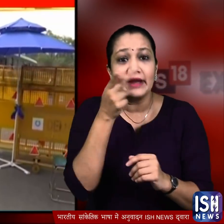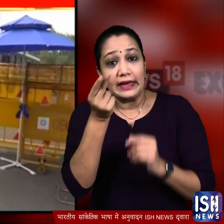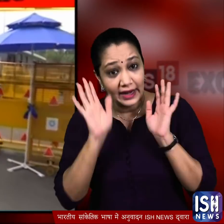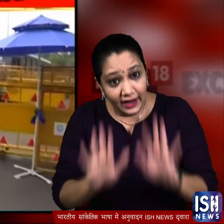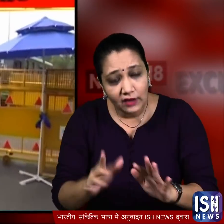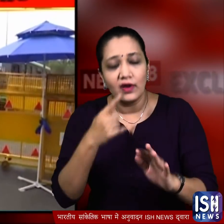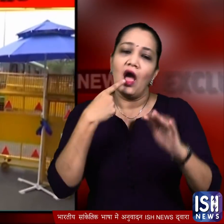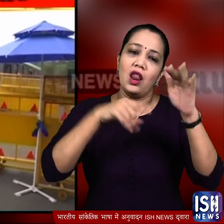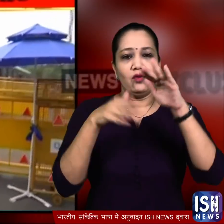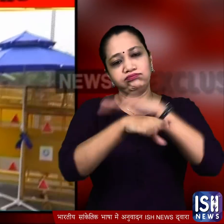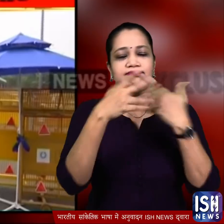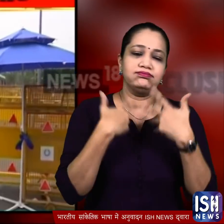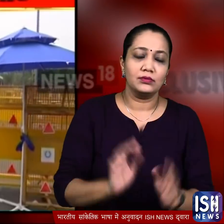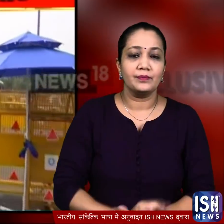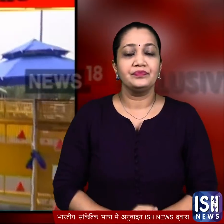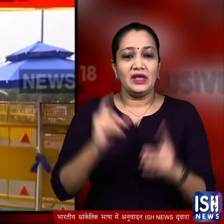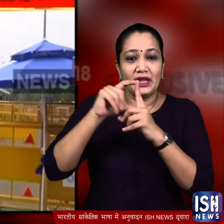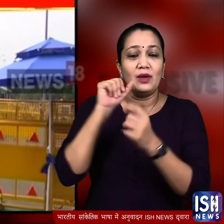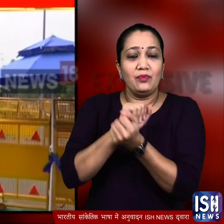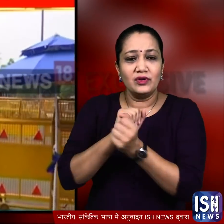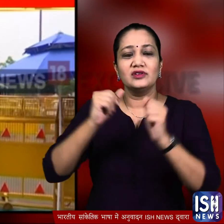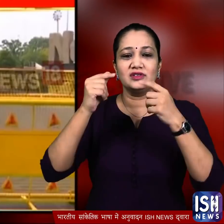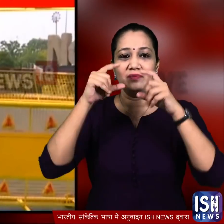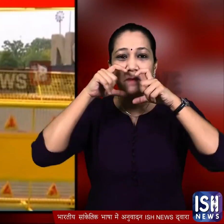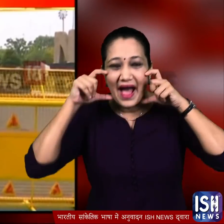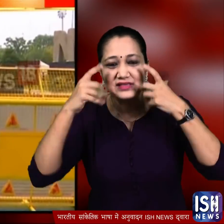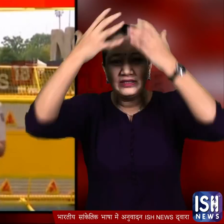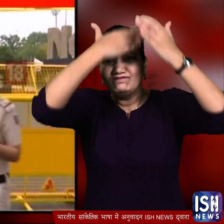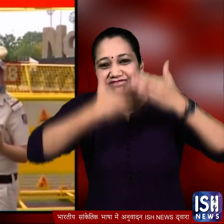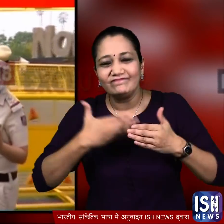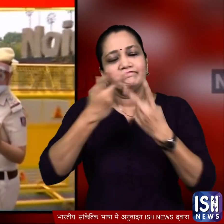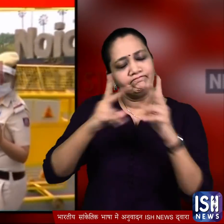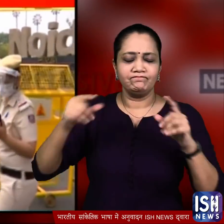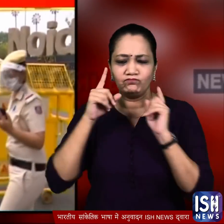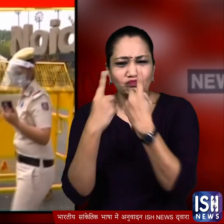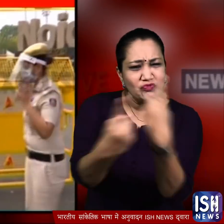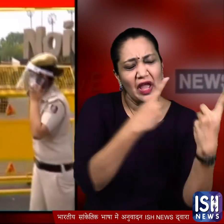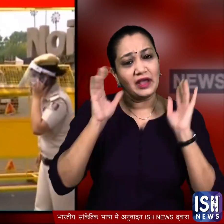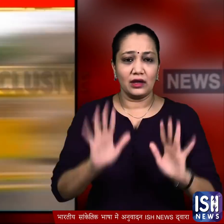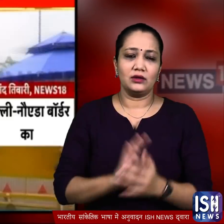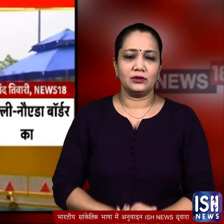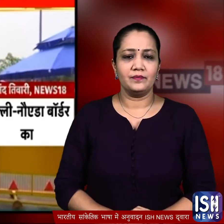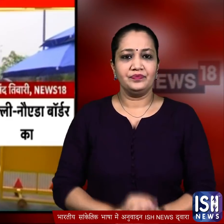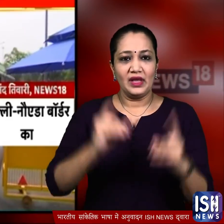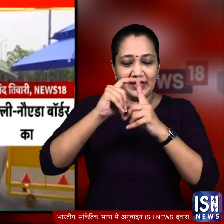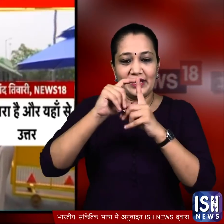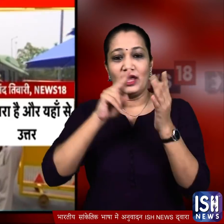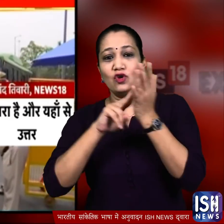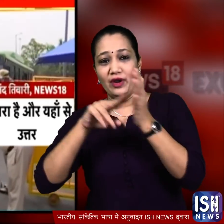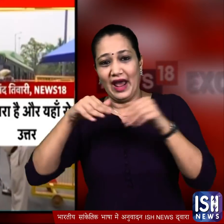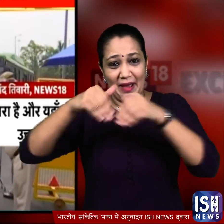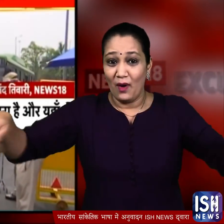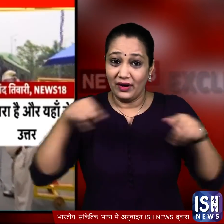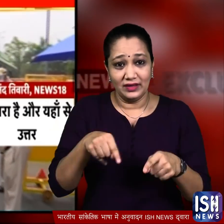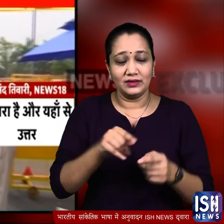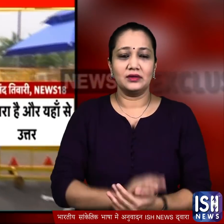की टिकट हो, उन्हें भी नहीं रोका गया। दिल्ली पुलिस के जवान मास्क और फेस शील्ड लगाकर पूरी सावधानी के साथ जांच में जुटे रहे। दिल्ली नोएडा बॉर्डर का